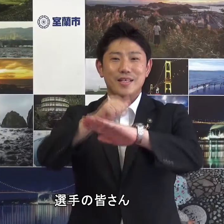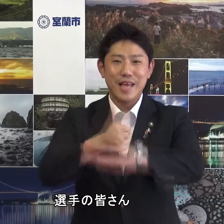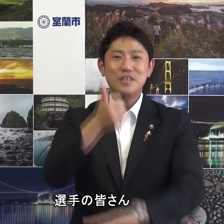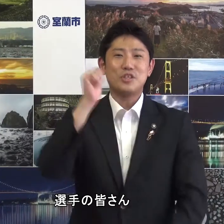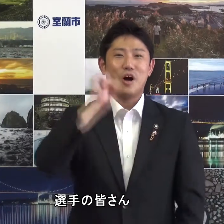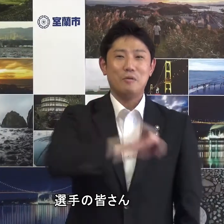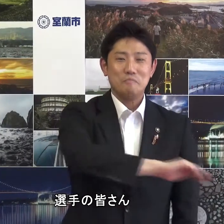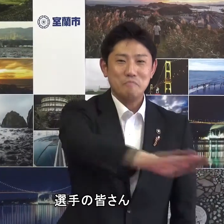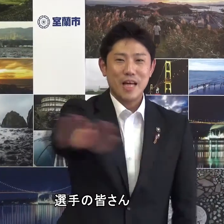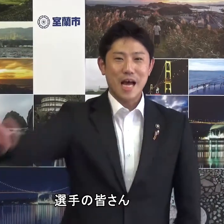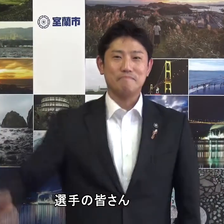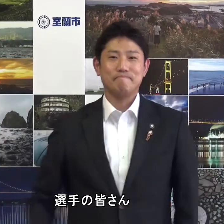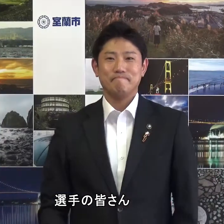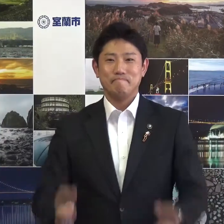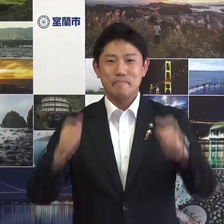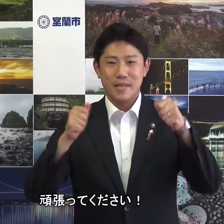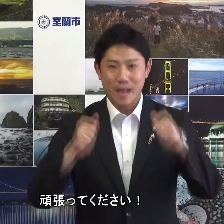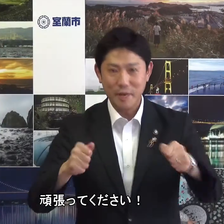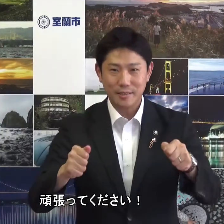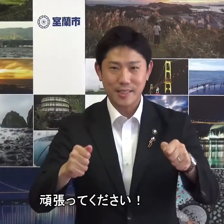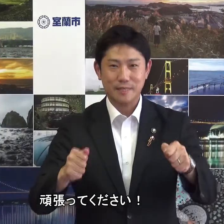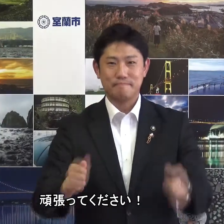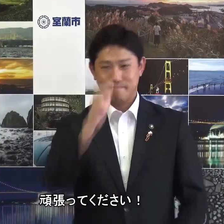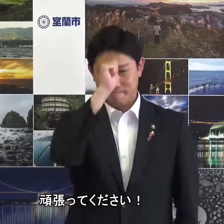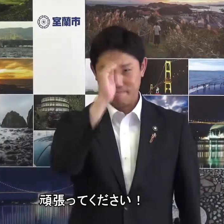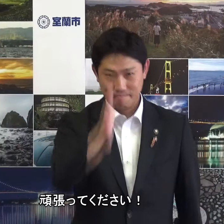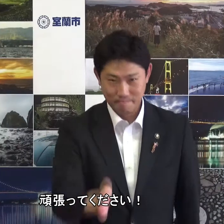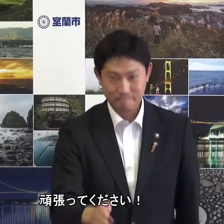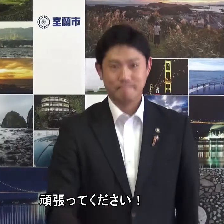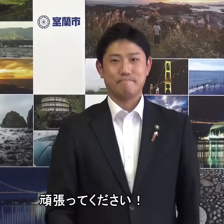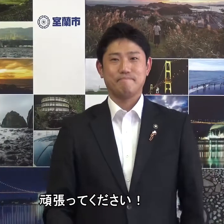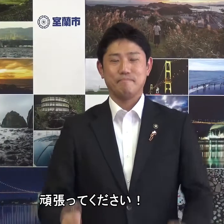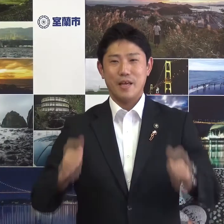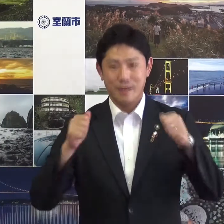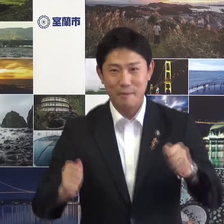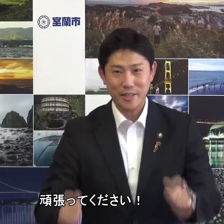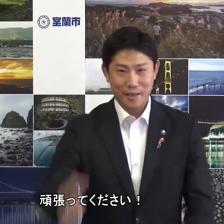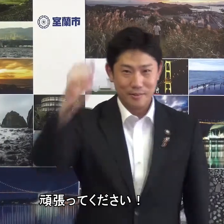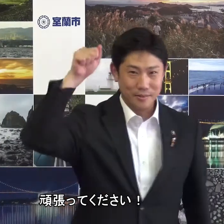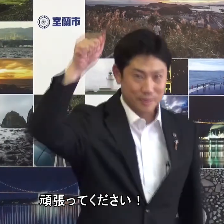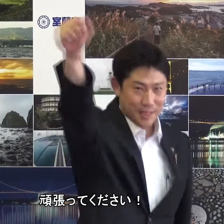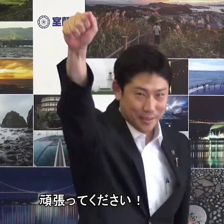選手の皆さん、頑張ってください。頑張ってください。